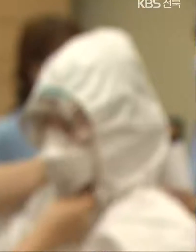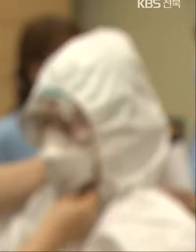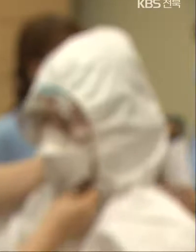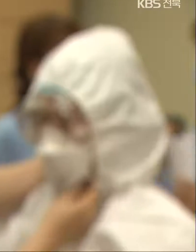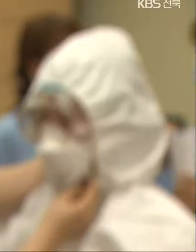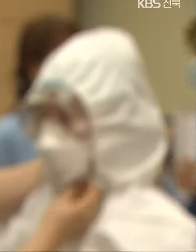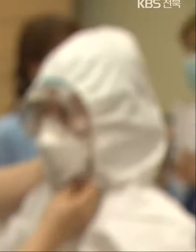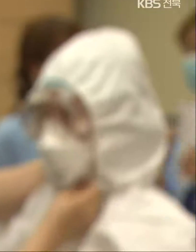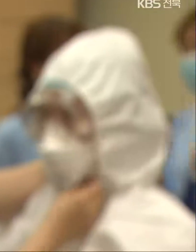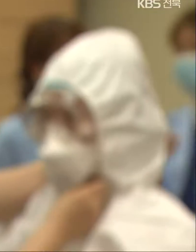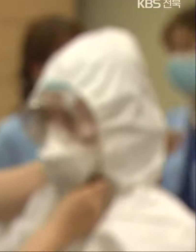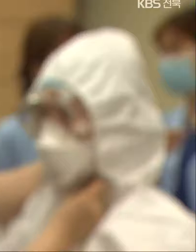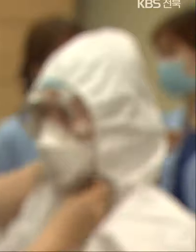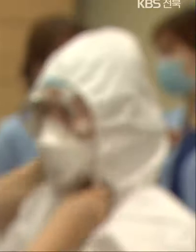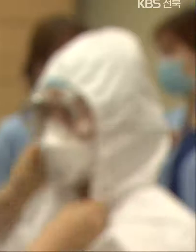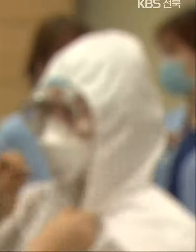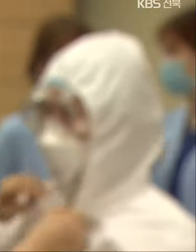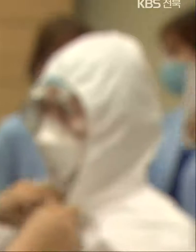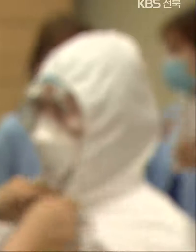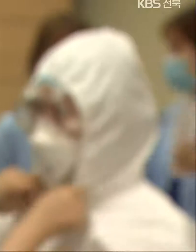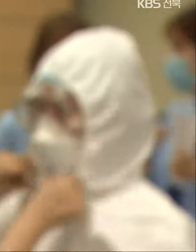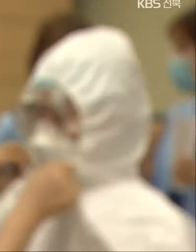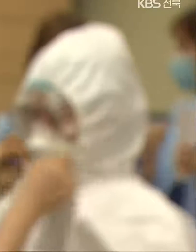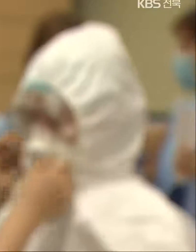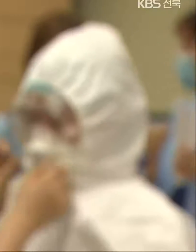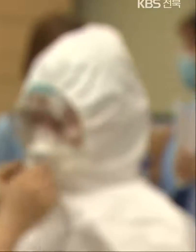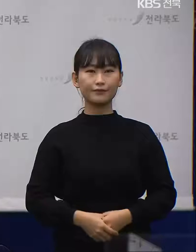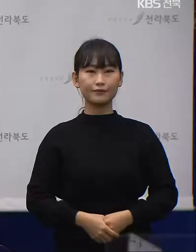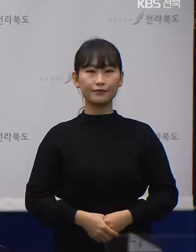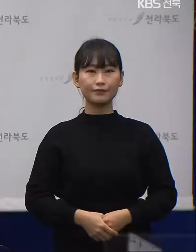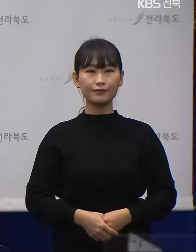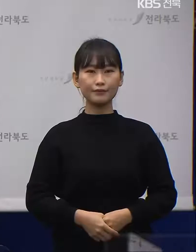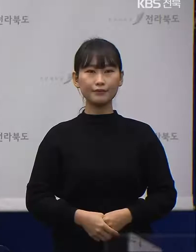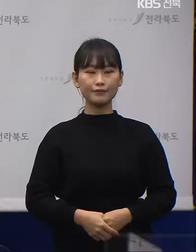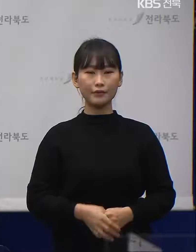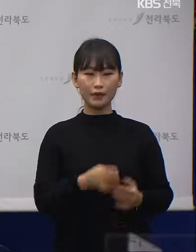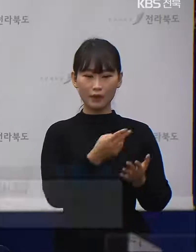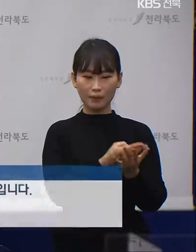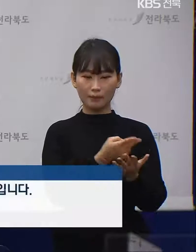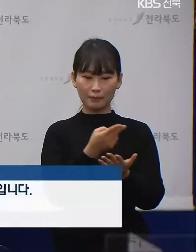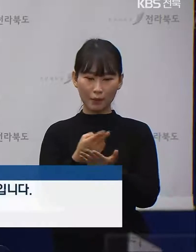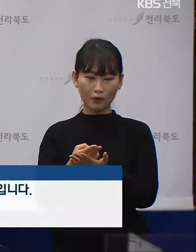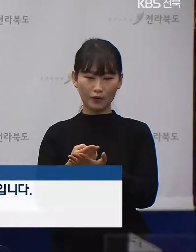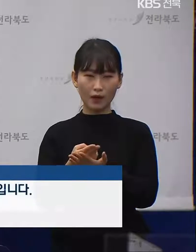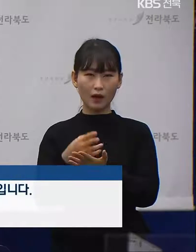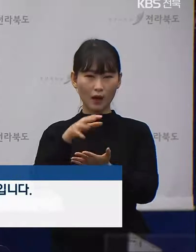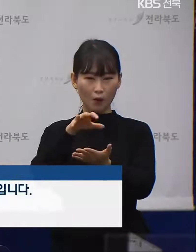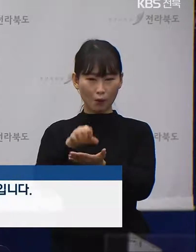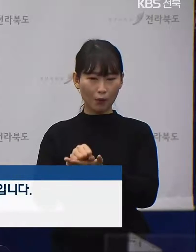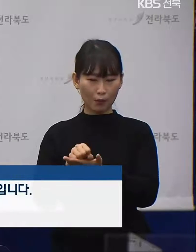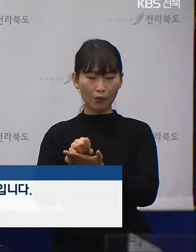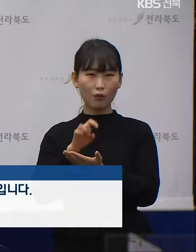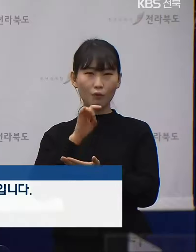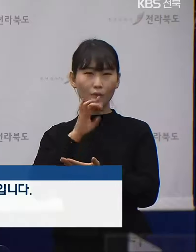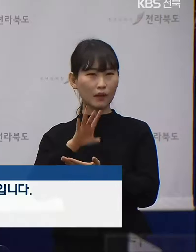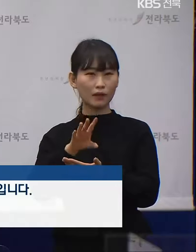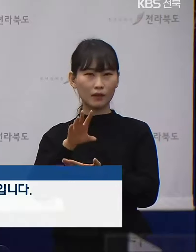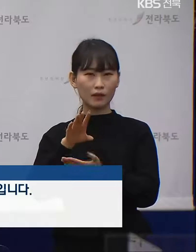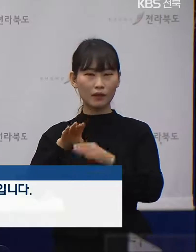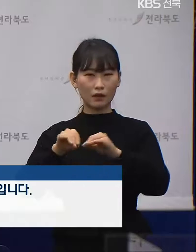병상 가동률은 여전히 80% 안팎입니다. 병상의 확충이 답이 아닌 확진자